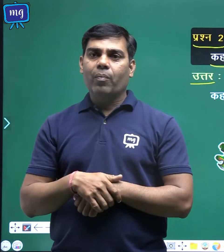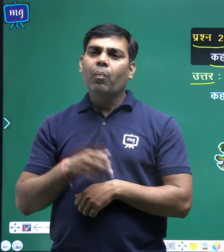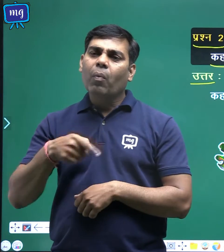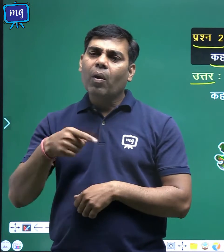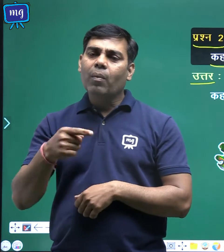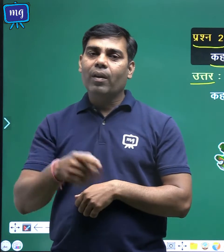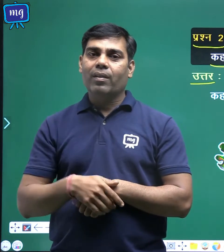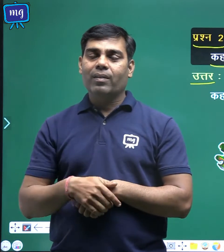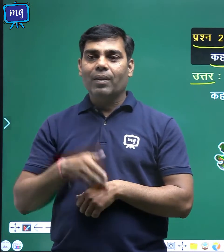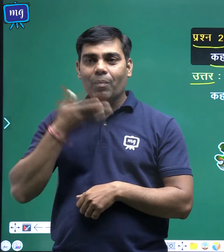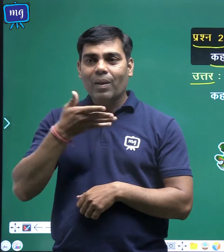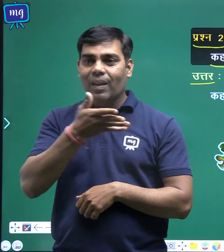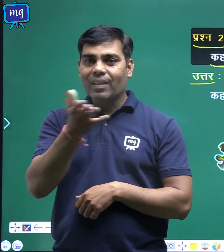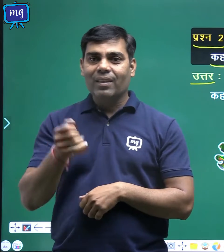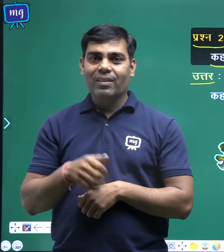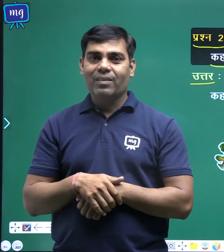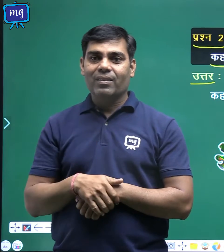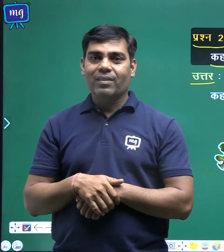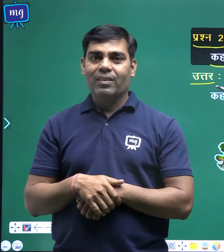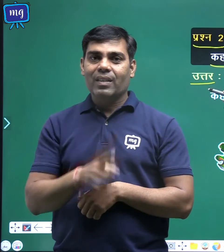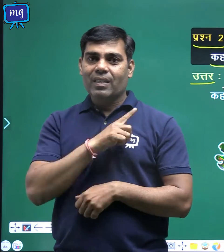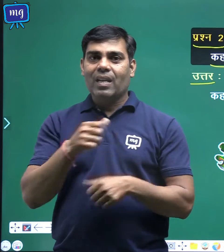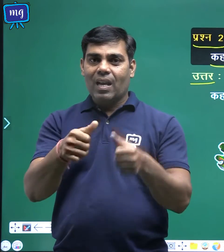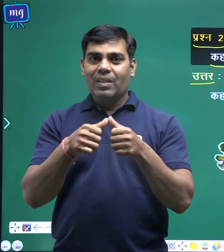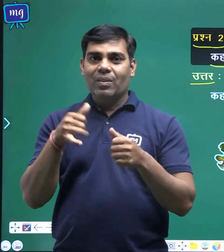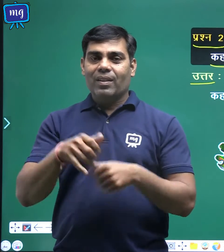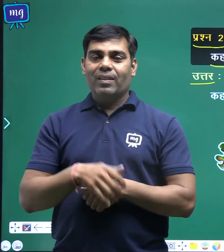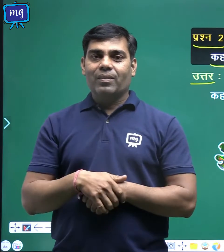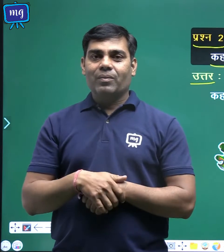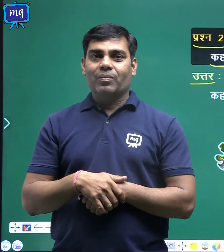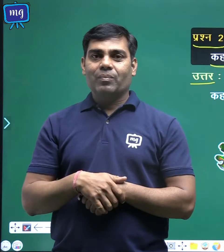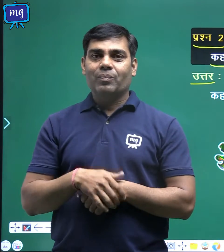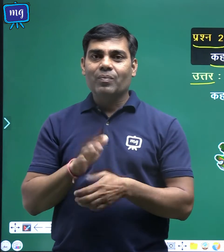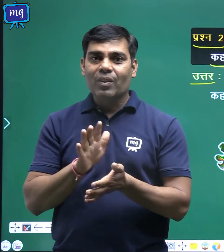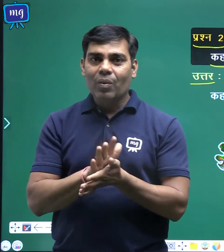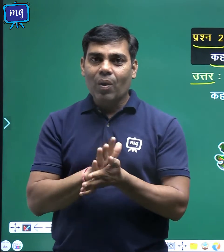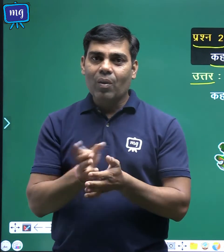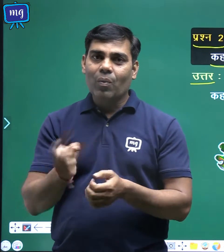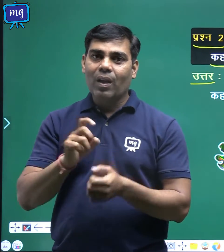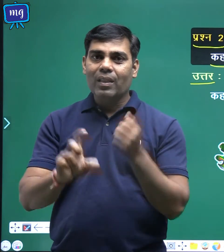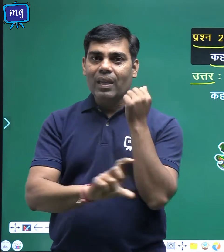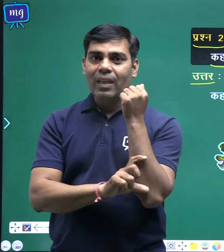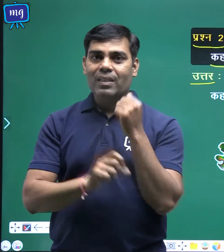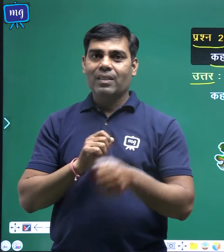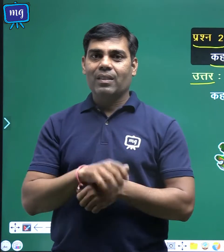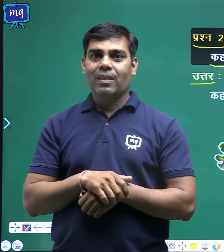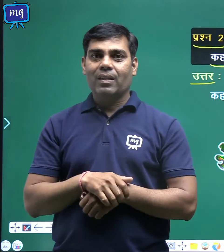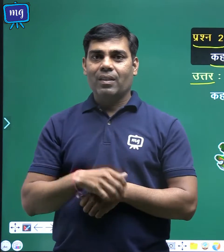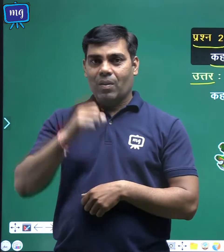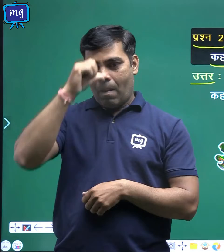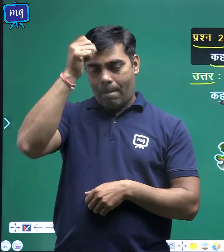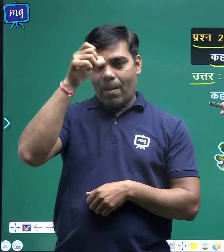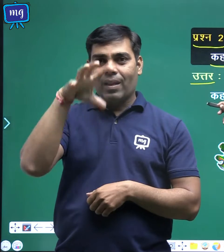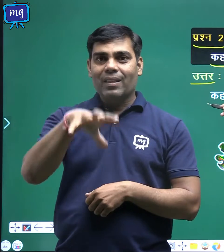बार पढ़ाया था। इसका उत्तर है त्योहारों का देश भारत